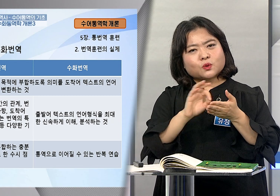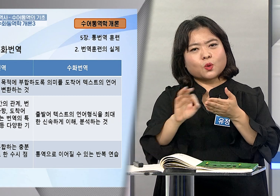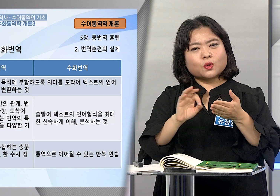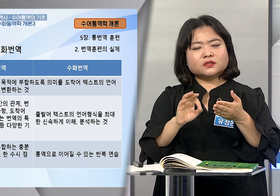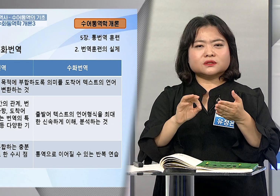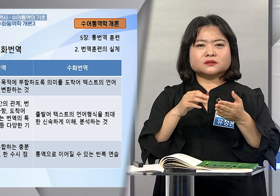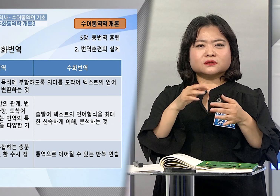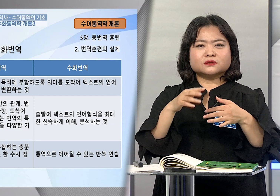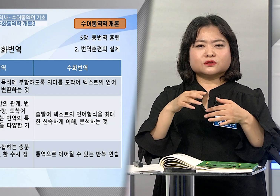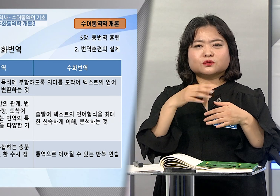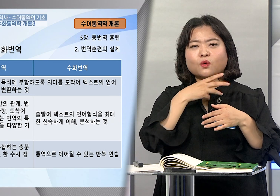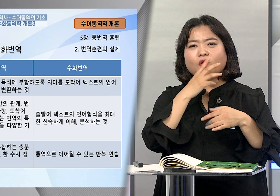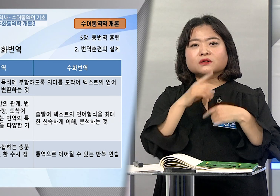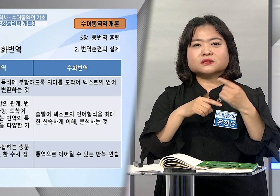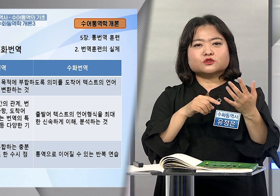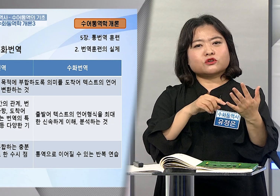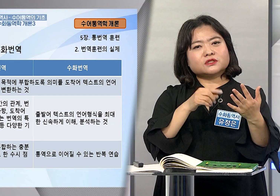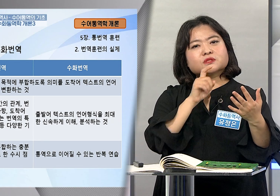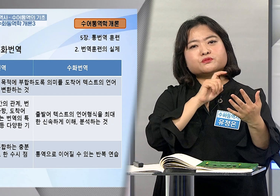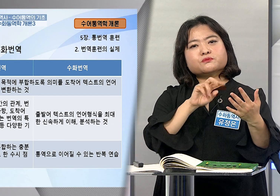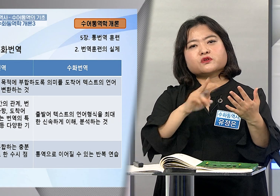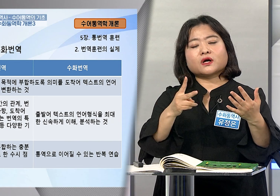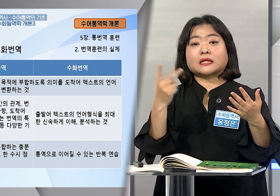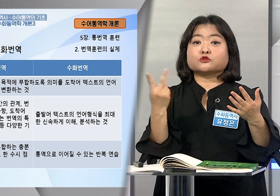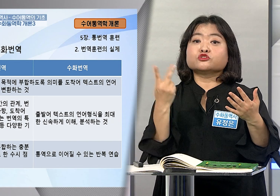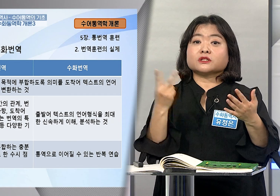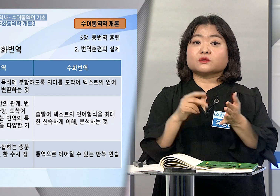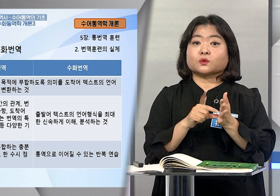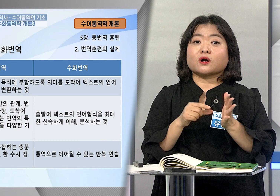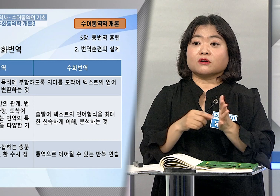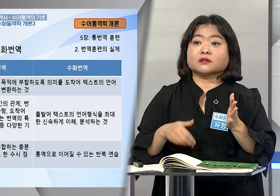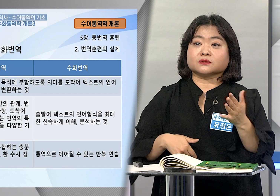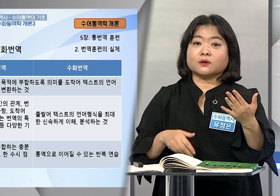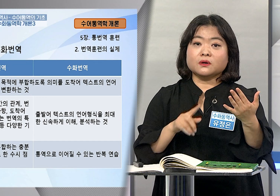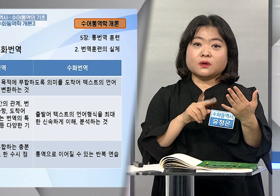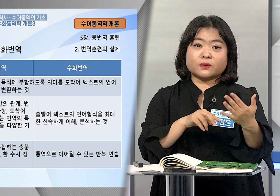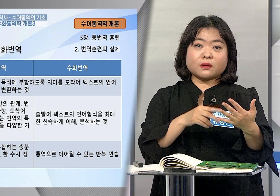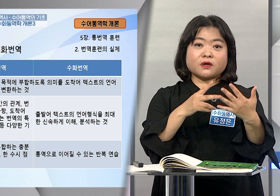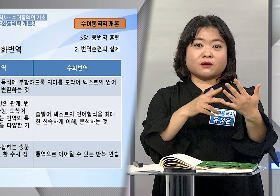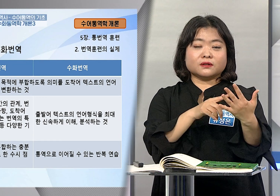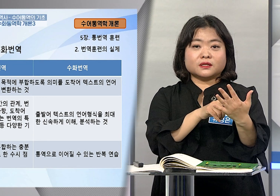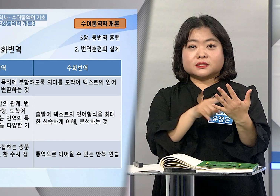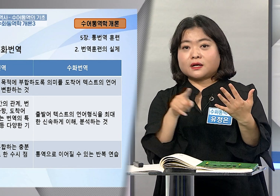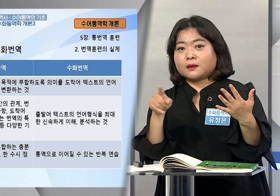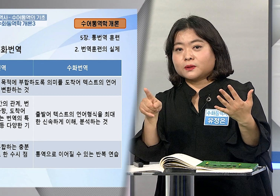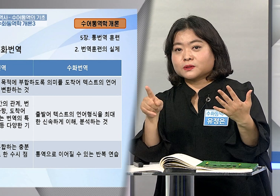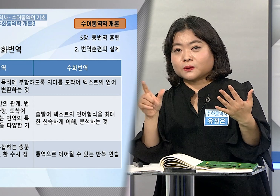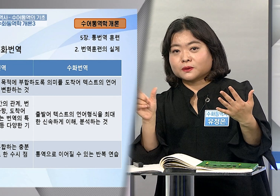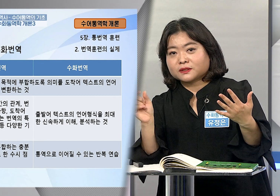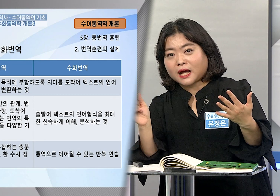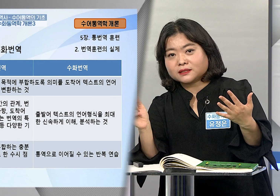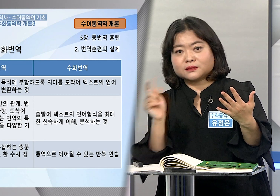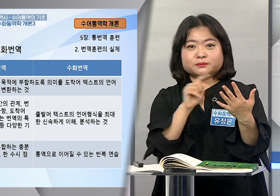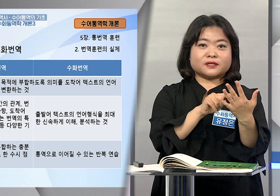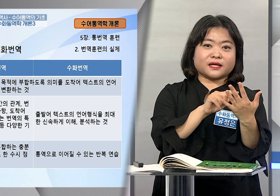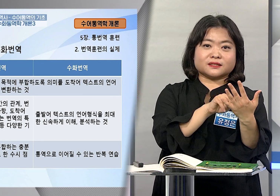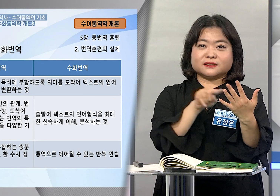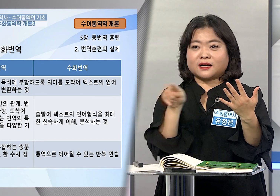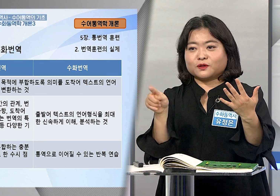쓰시고 그런 농 어르신 수어는 10분 번역 한 2시간 정도가 걸리거든요. 왜냐하면 지나가 버렸어요. 다시 플레이, 지나가고